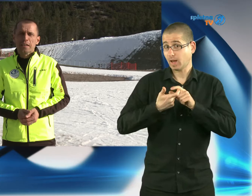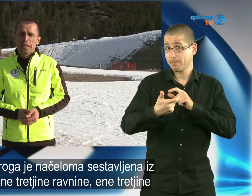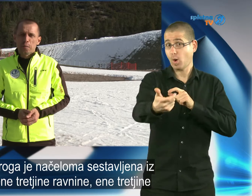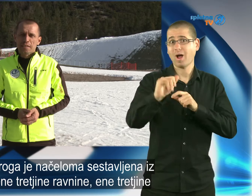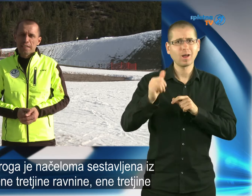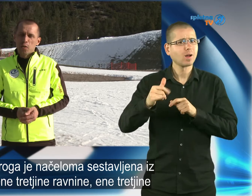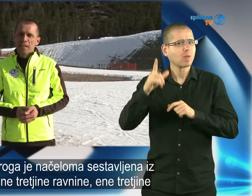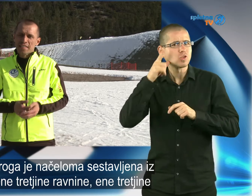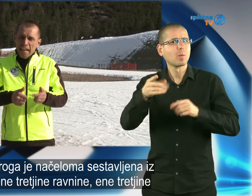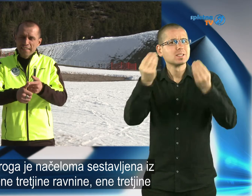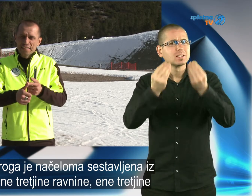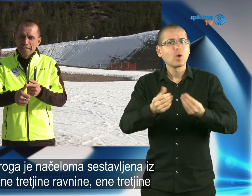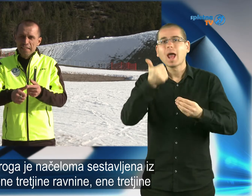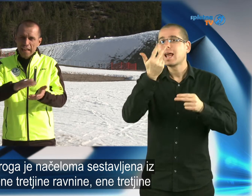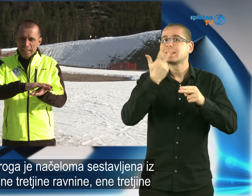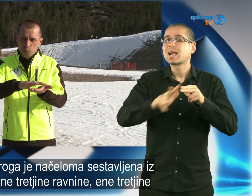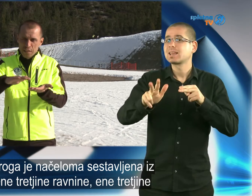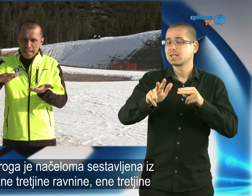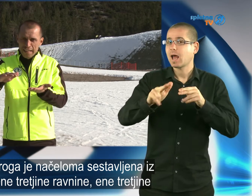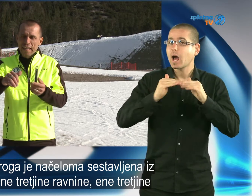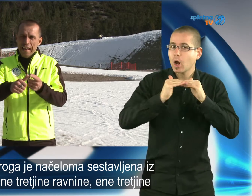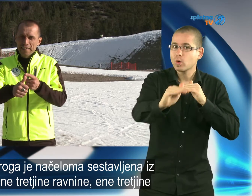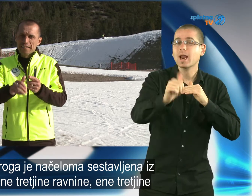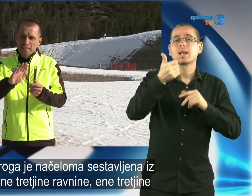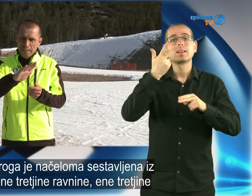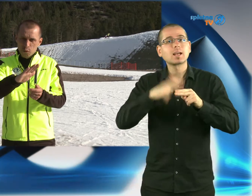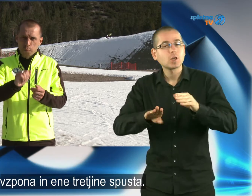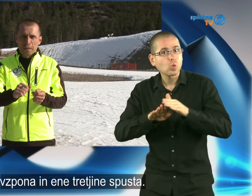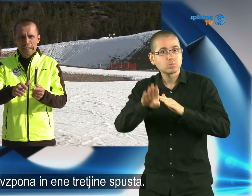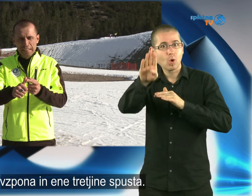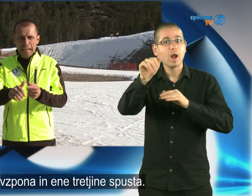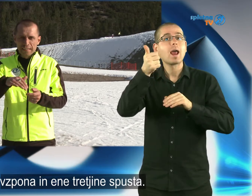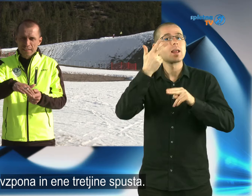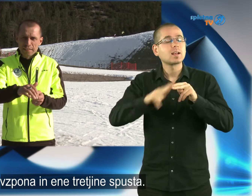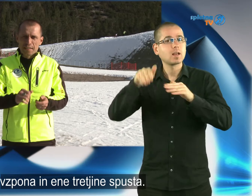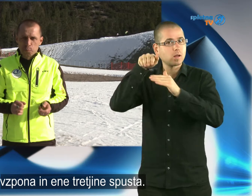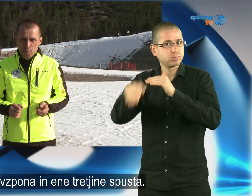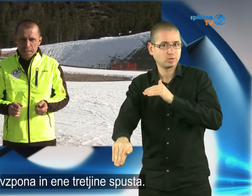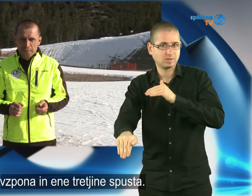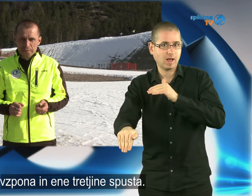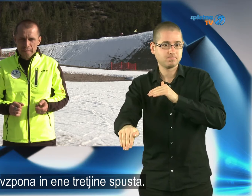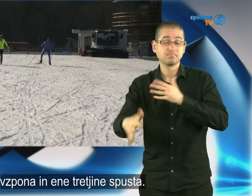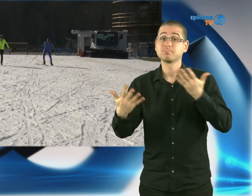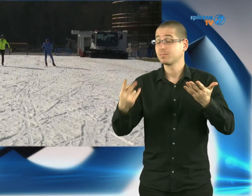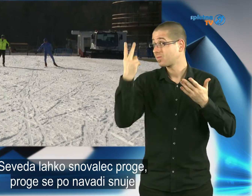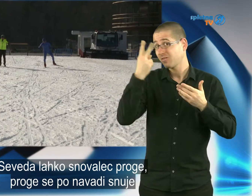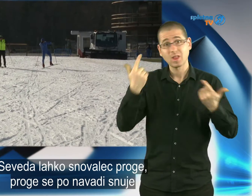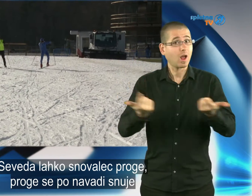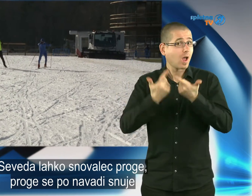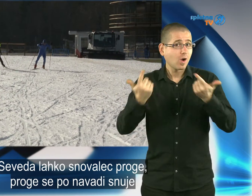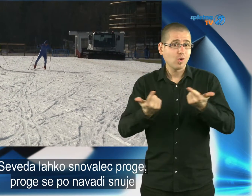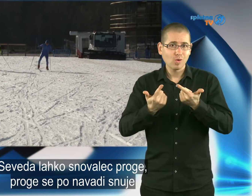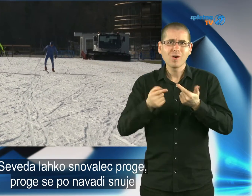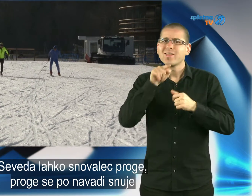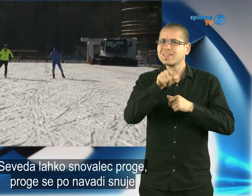Proga je načeloma sestavljena iz 1/3 ravnine, 1/3 vzpona in 1/3 spusta. Seveda je